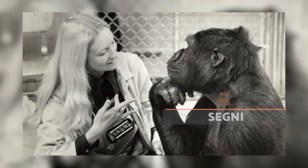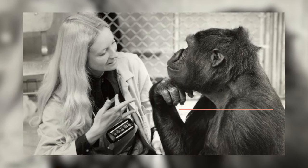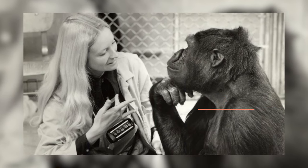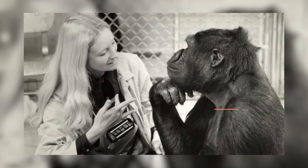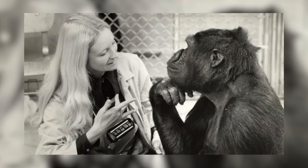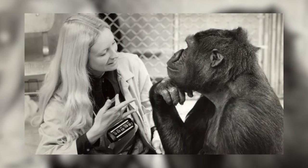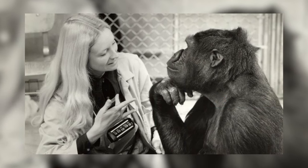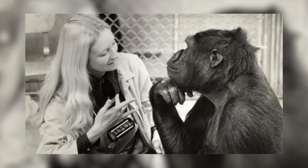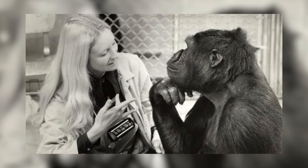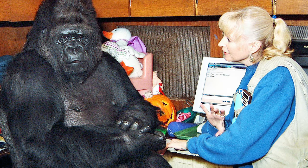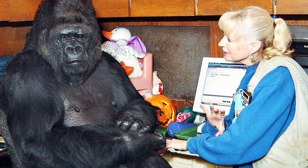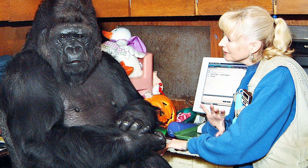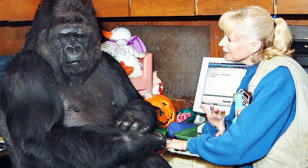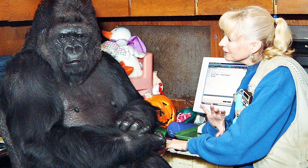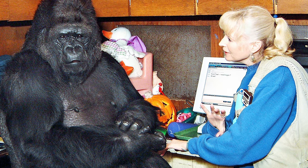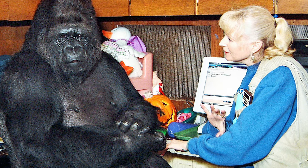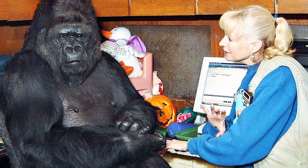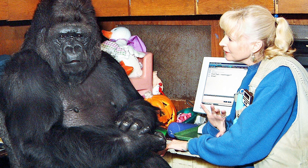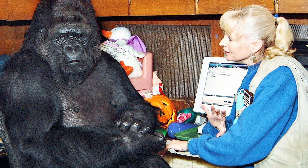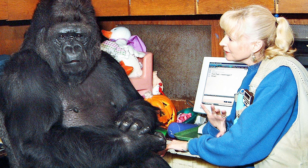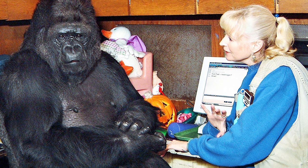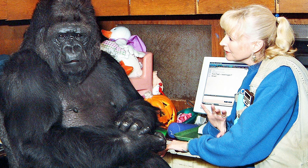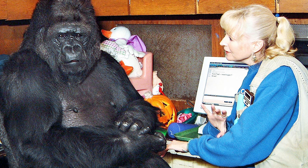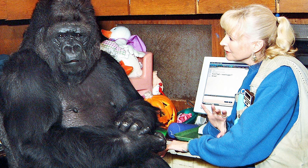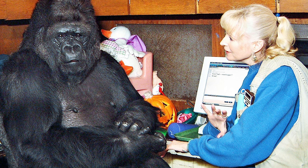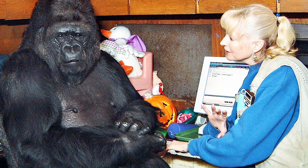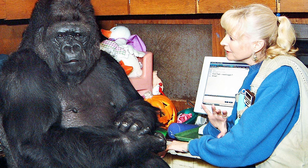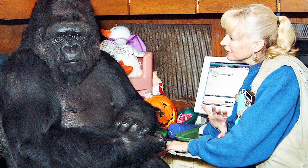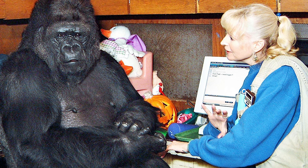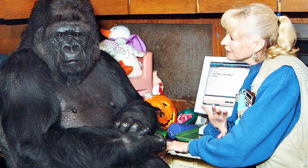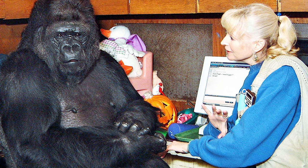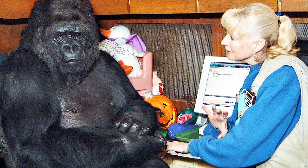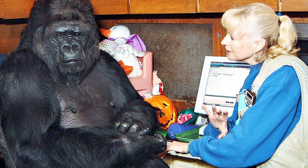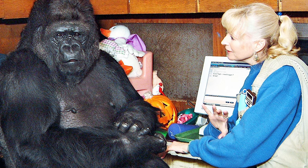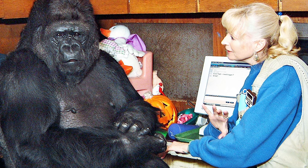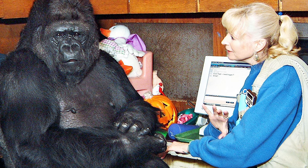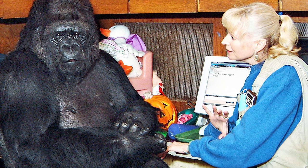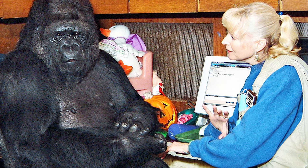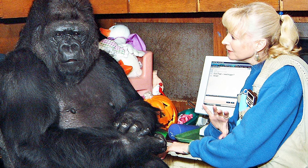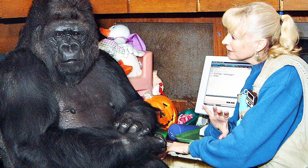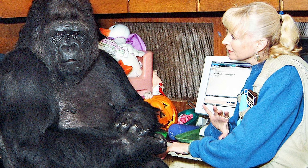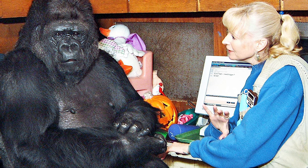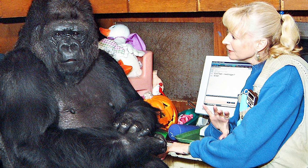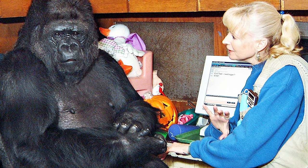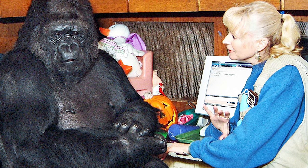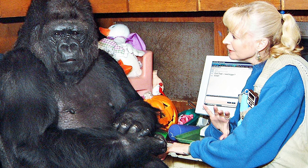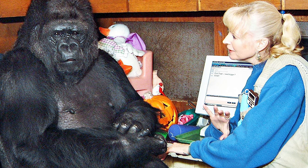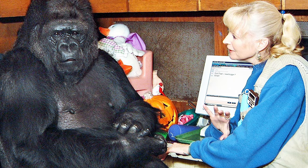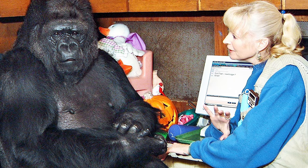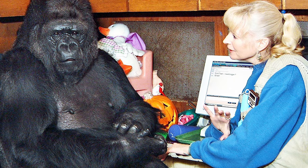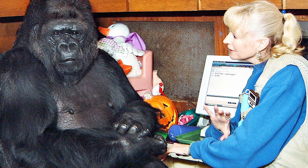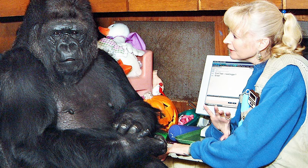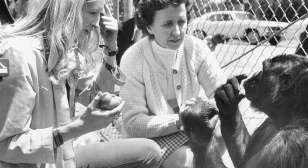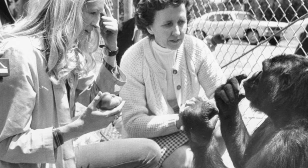Giorno dopo giorno le insegnava diversi segni che alla fine l'animale riusciva ad associare al loro significato. I primi segni appresi da Coco furono